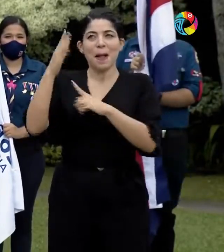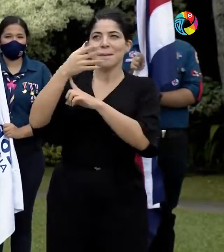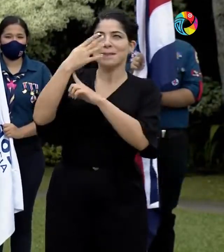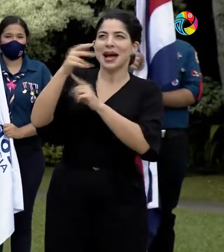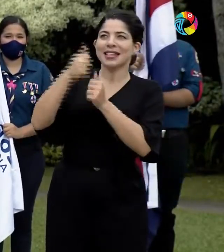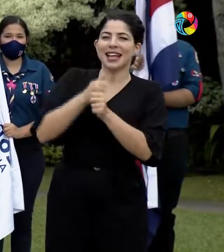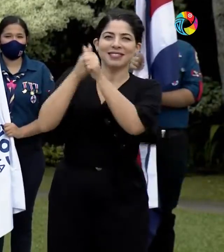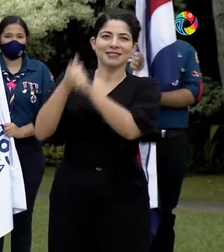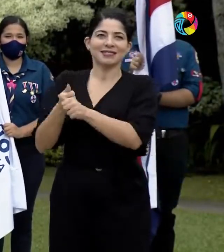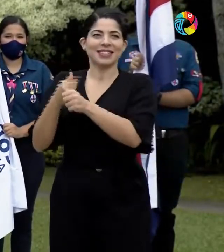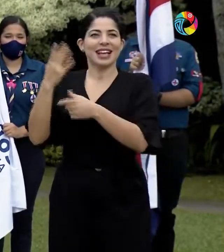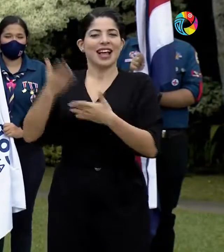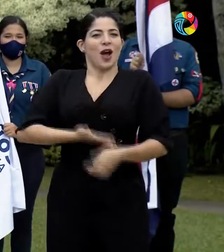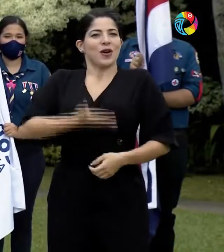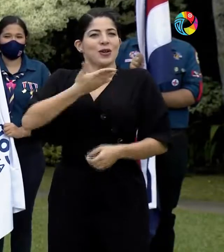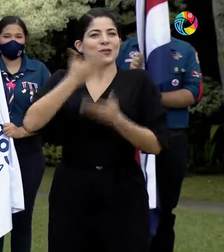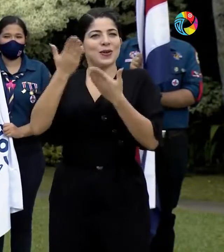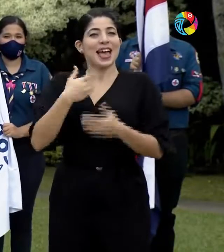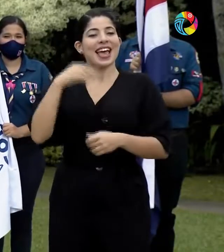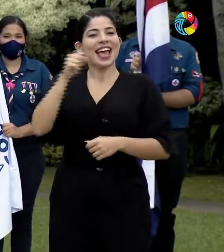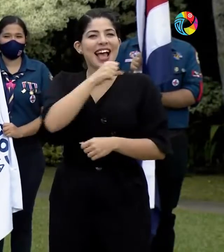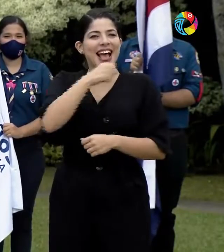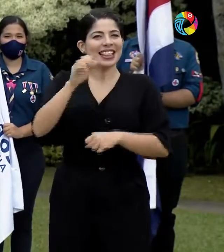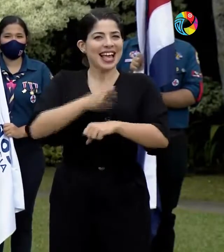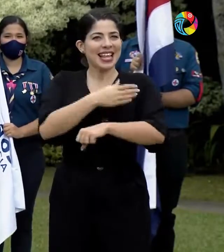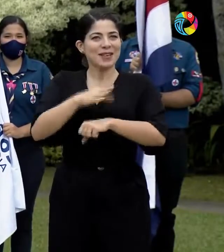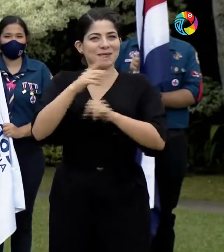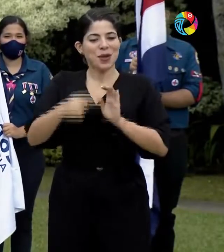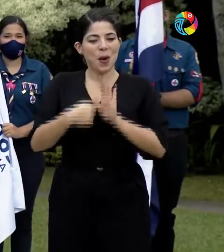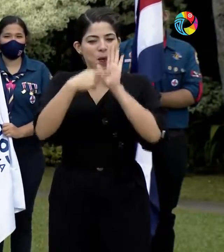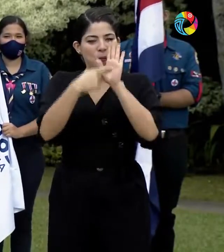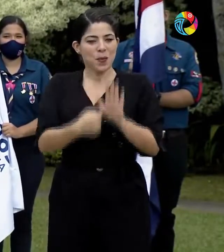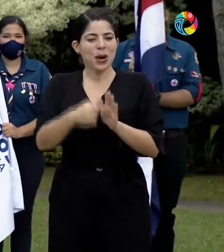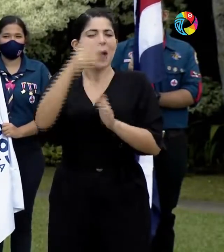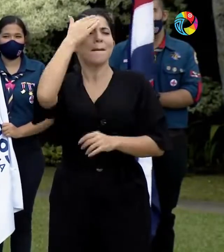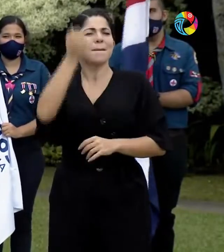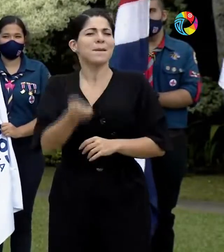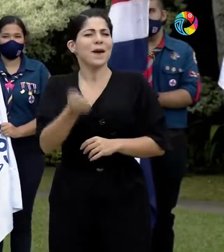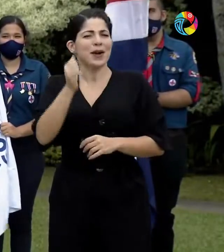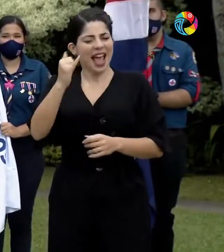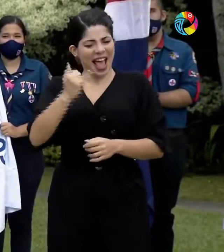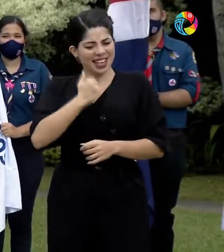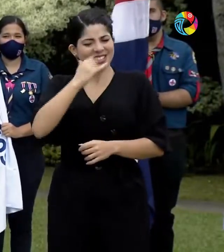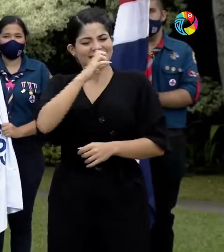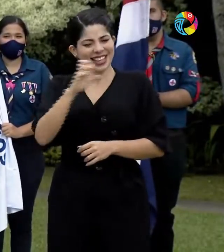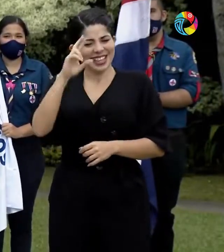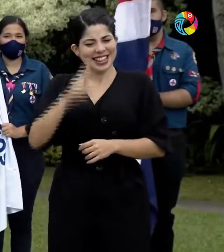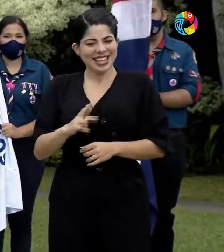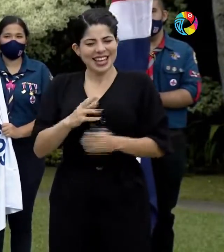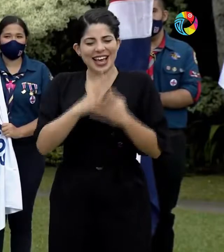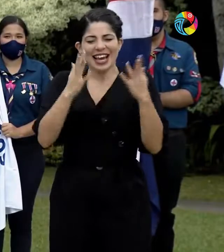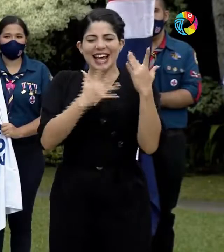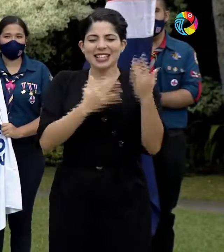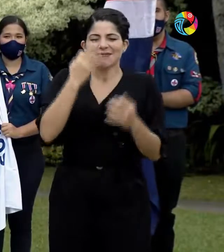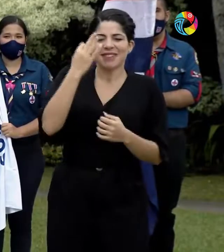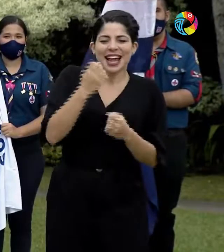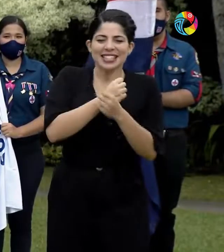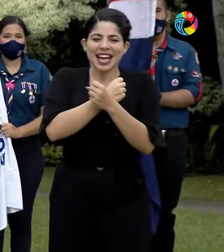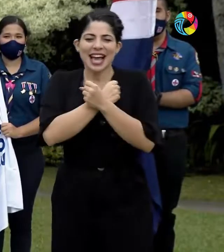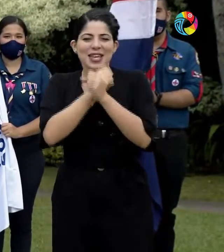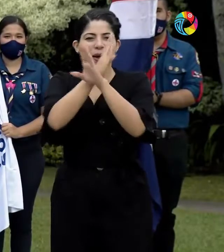que gran orgullo nos da y cantamos el himno que demuestra nuestra identidad. Porque así somos los ticos, llenos de esperanza, carisma y